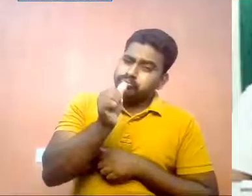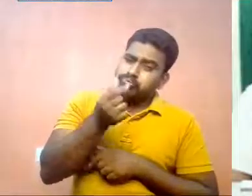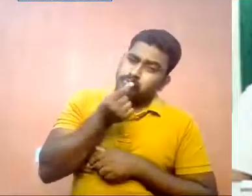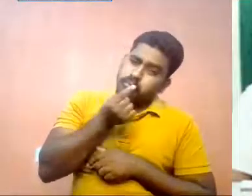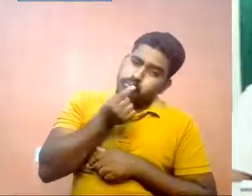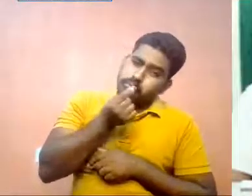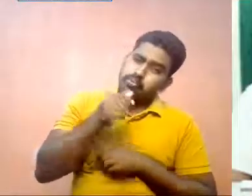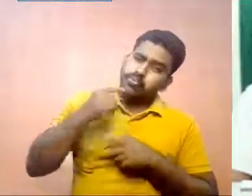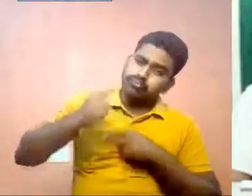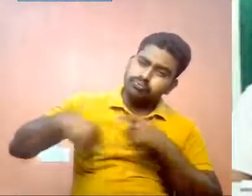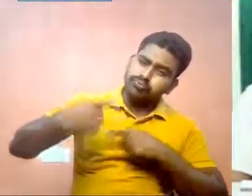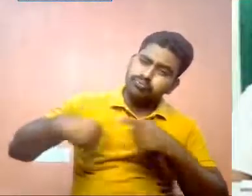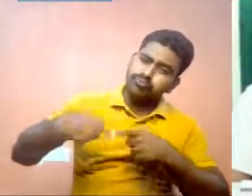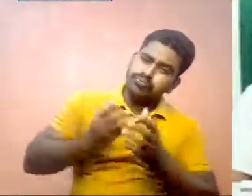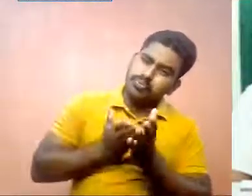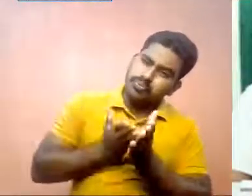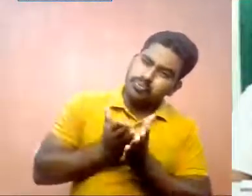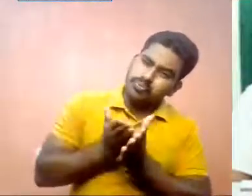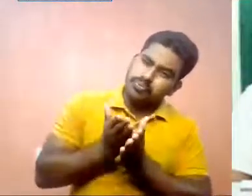ആവശ്യമായ ചികിത്സയും